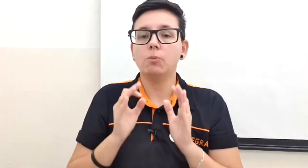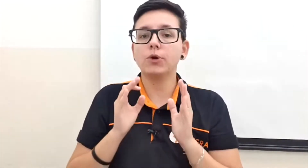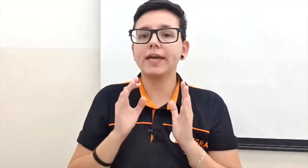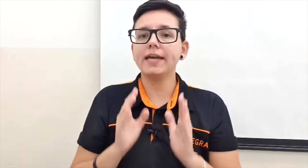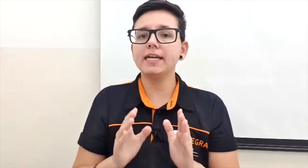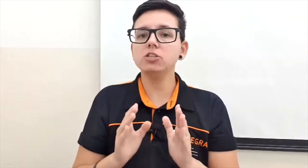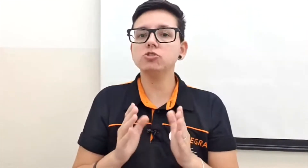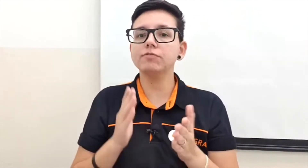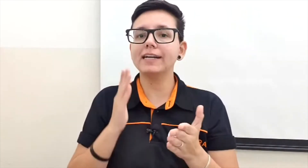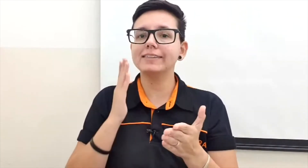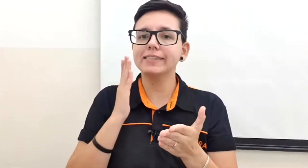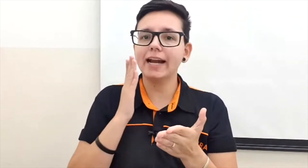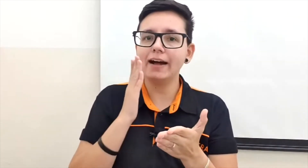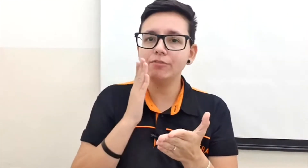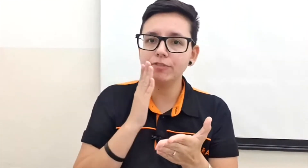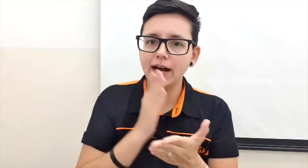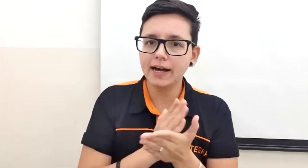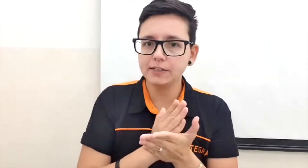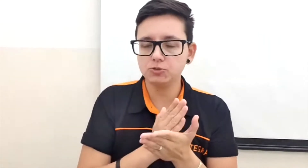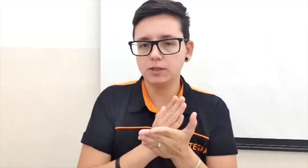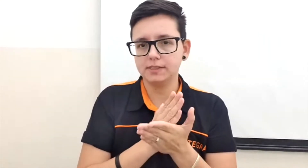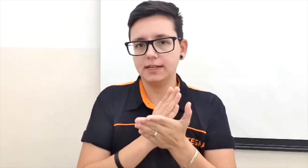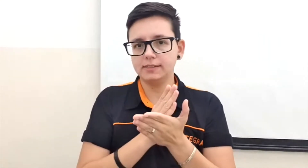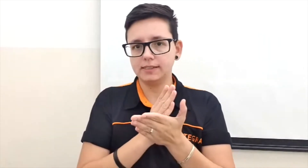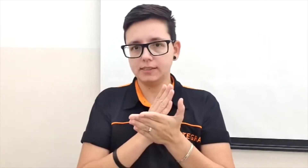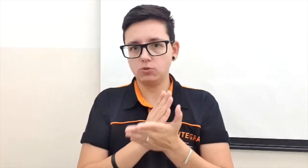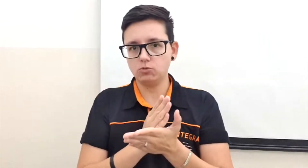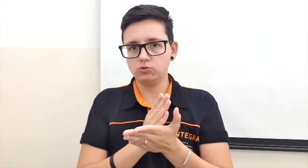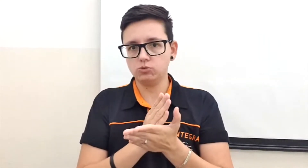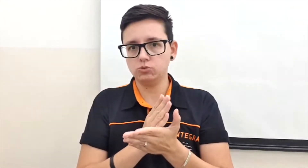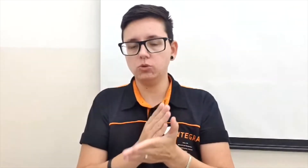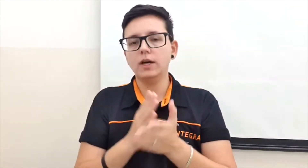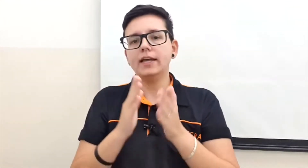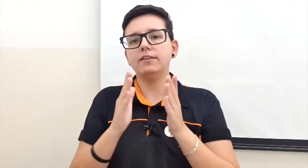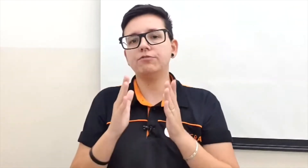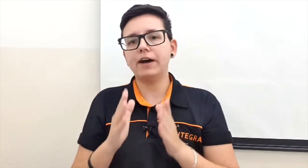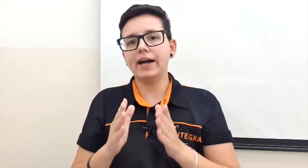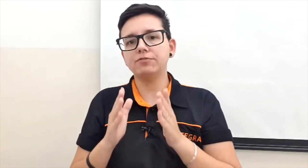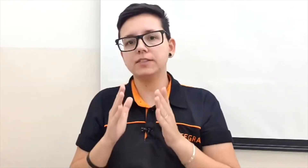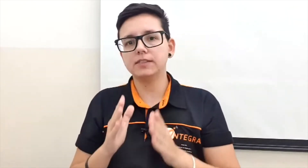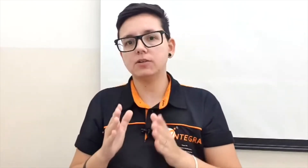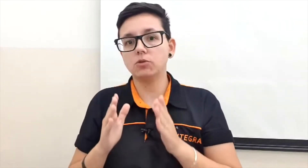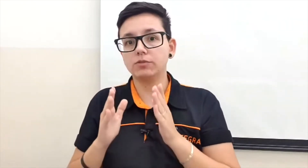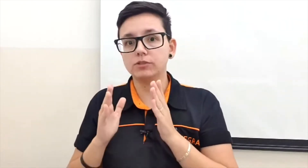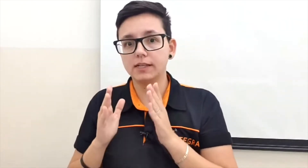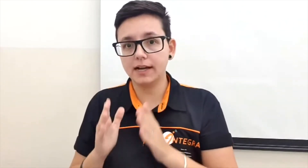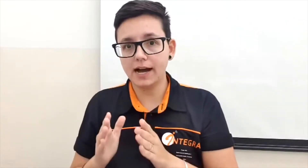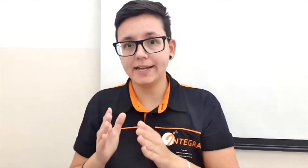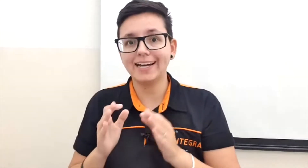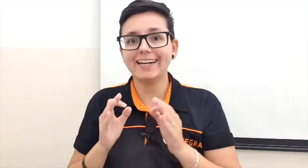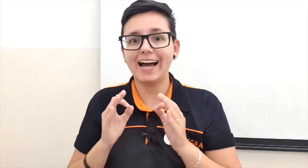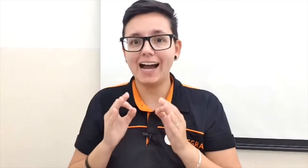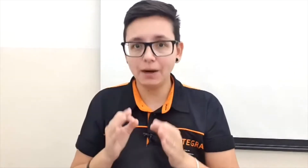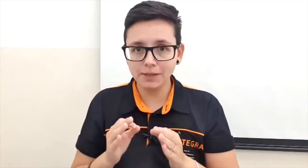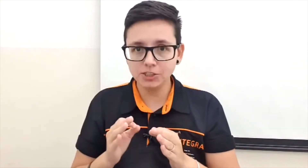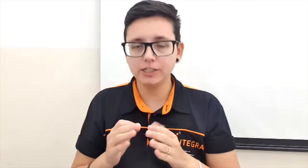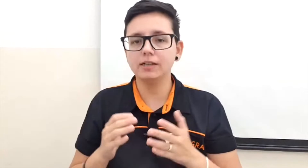porque isso vai travar a sua sinalização com o surdo e vai fazer com que você caia na armadilha